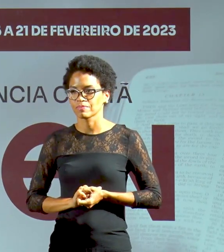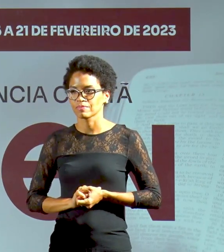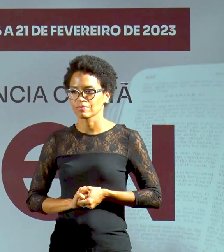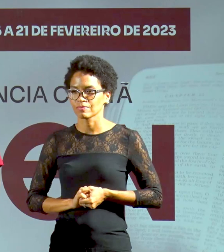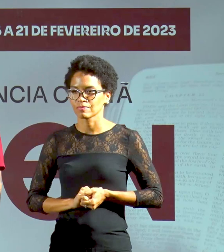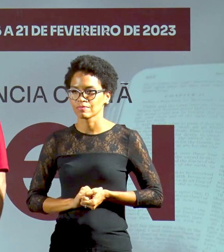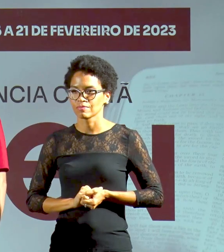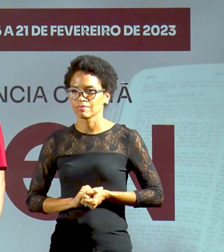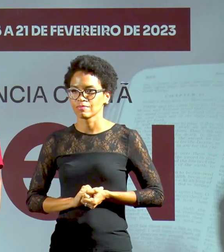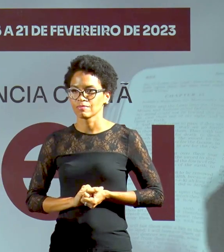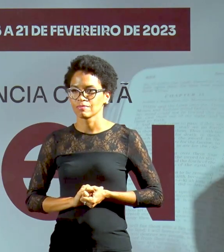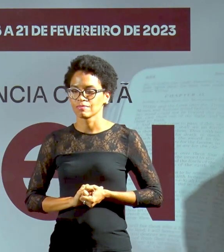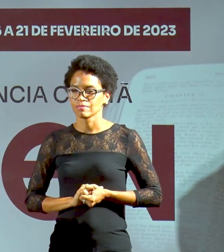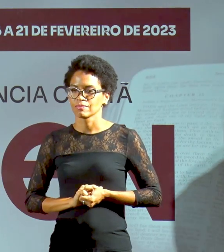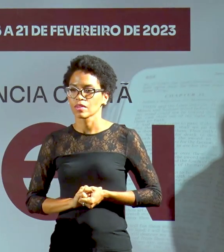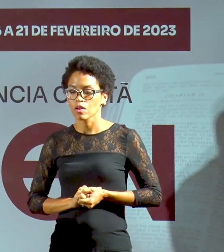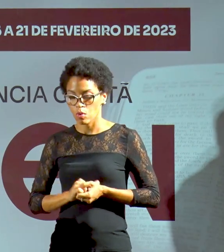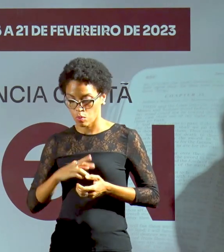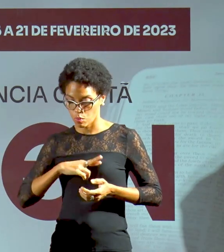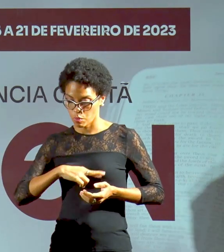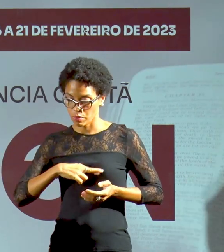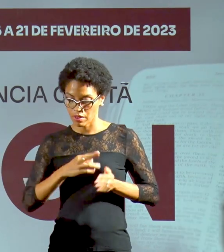Rute 2 12